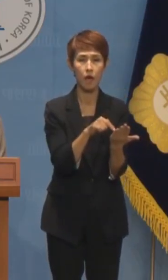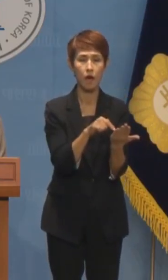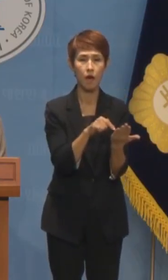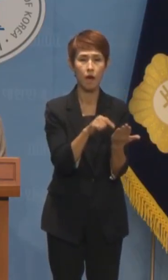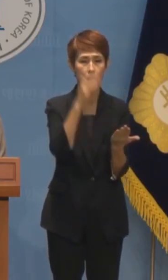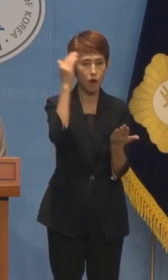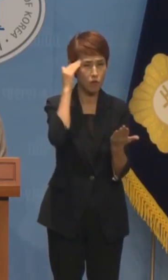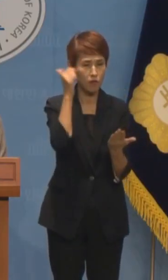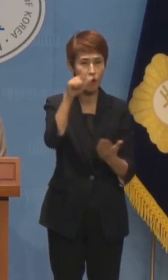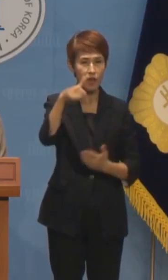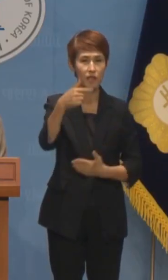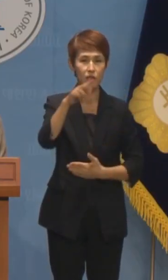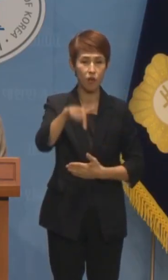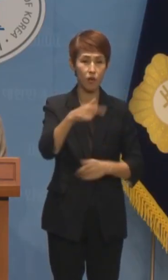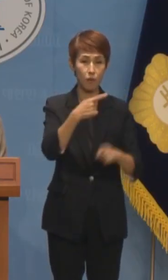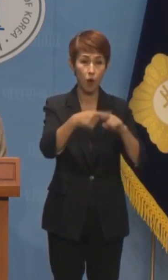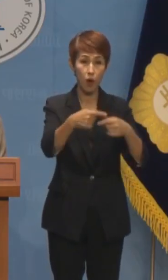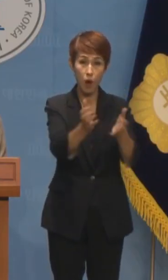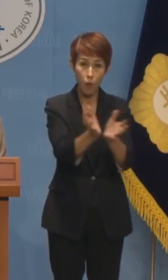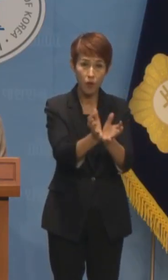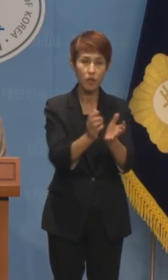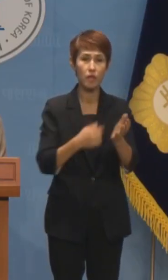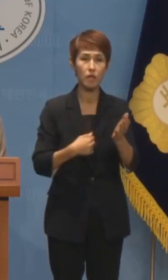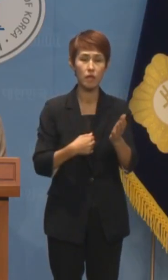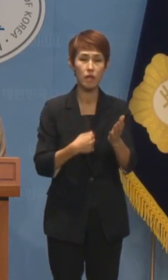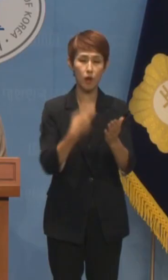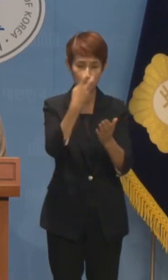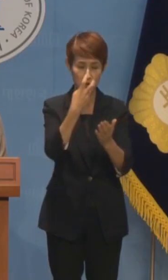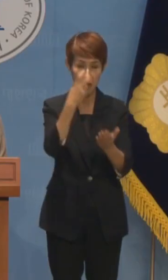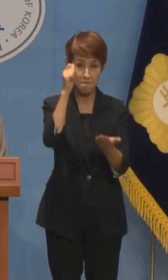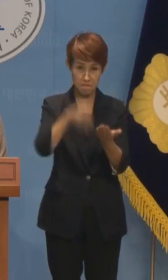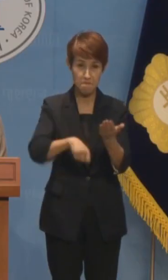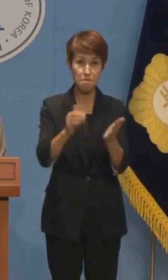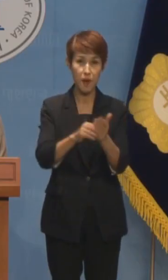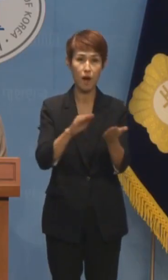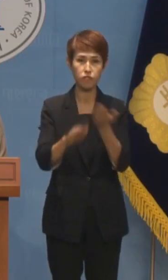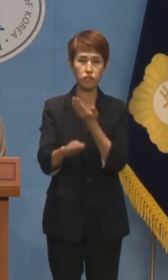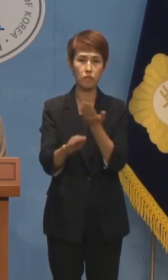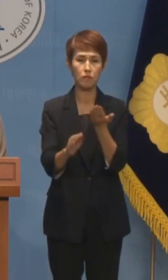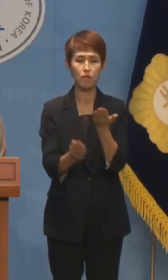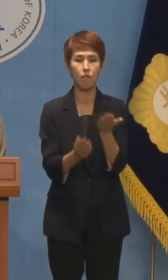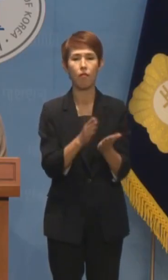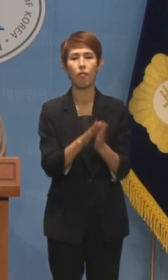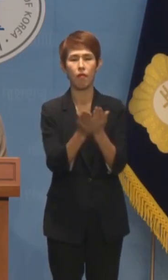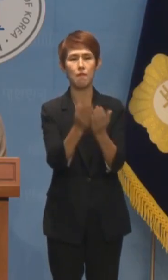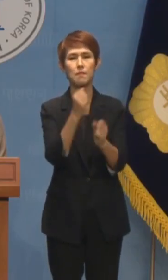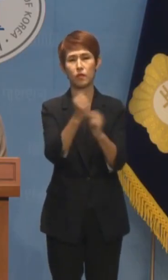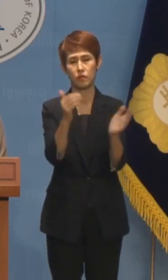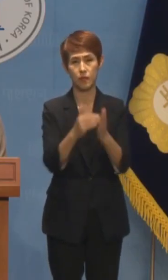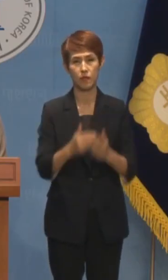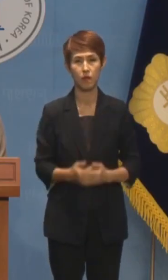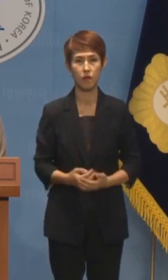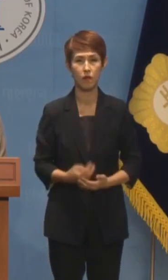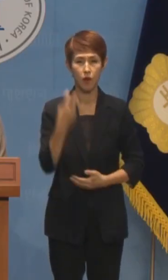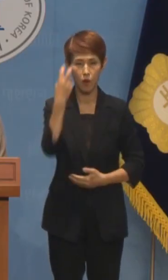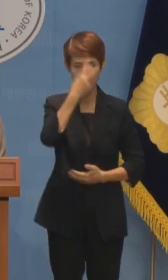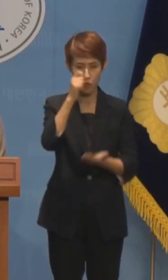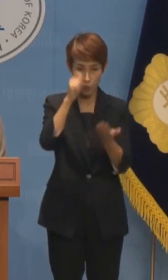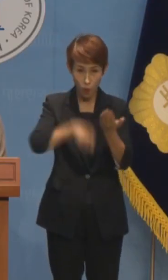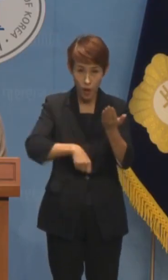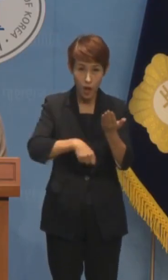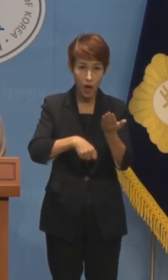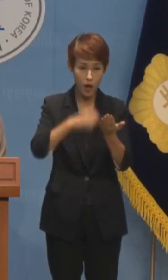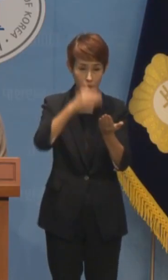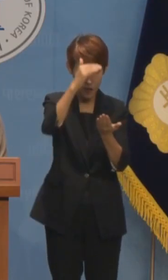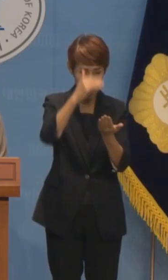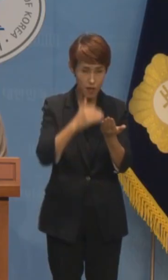한국학력평가원이 검정 통과를 위해 표지가리 꼼수까지 동원한 사실이 드러났습니다. 교과서 검정 통과형